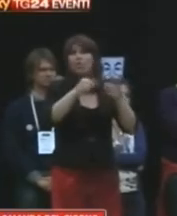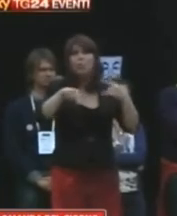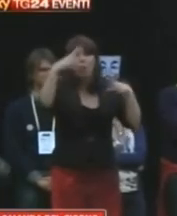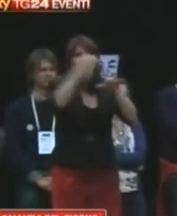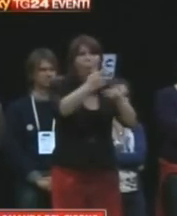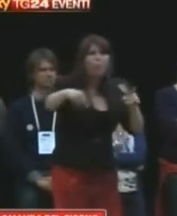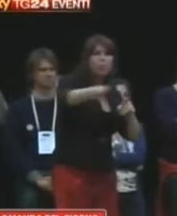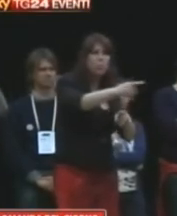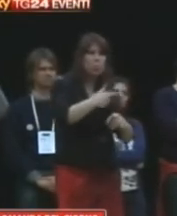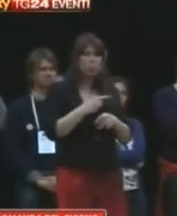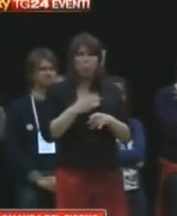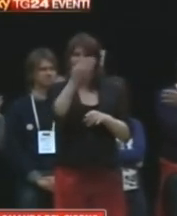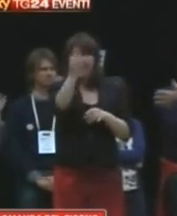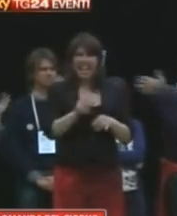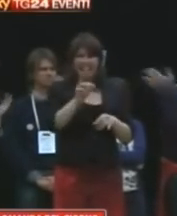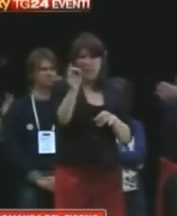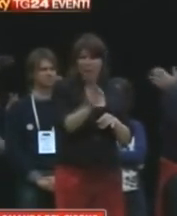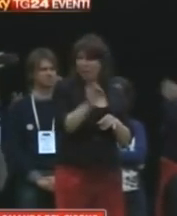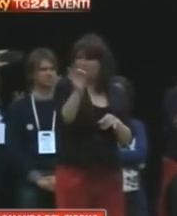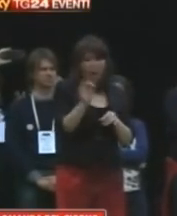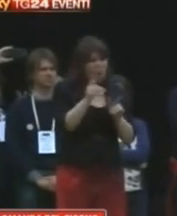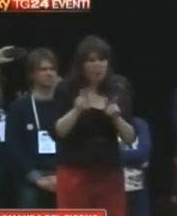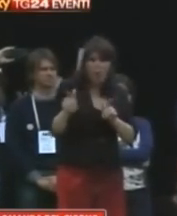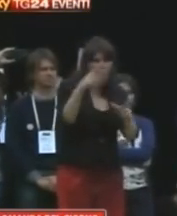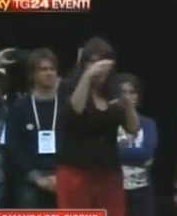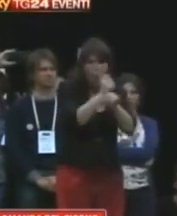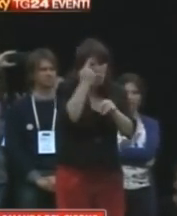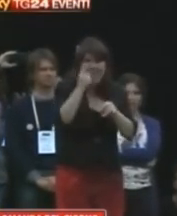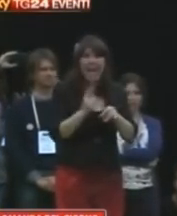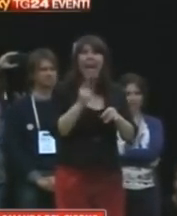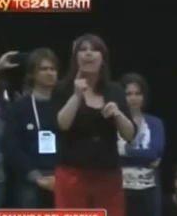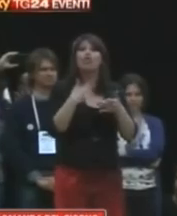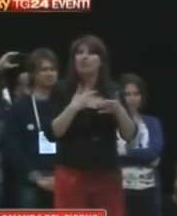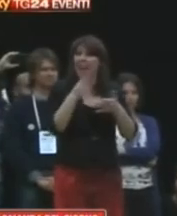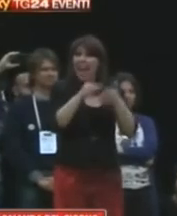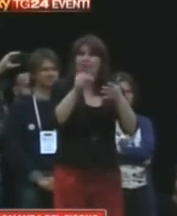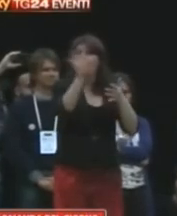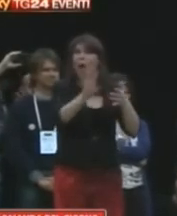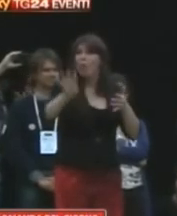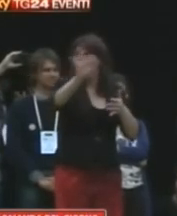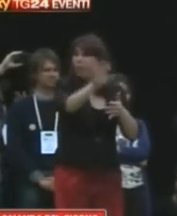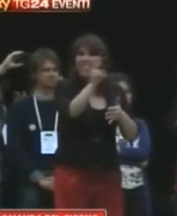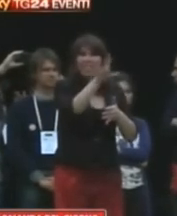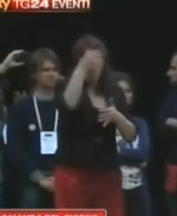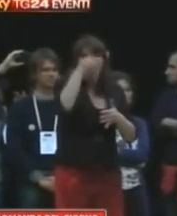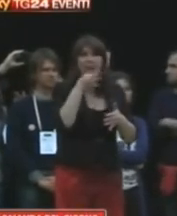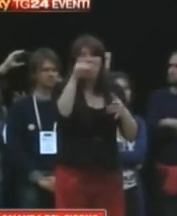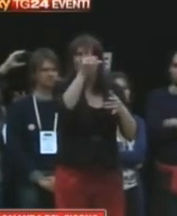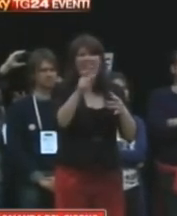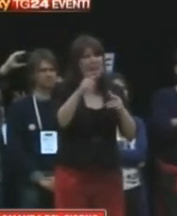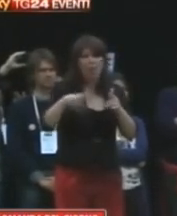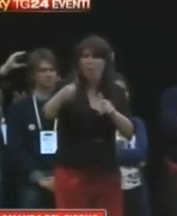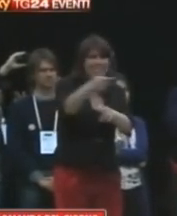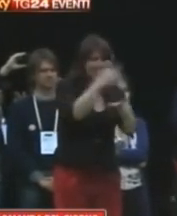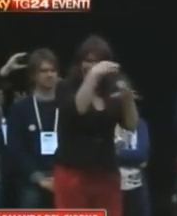Le elezioni che il 30% degli italiani non sanno che ci sono, le elezioni europee il 25 di maggio, non lo sanno. Questa è la loro